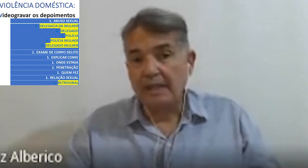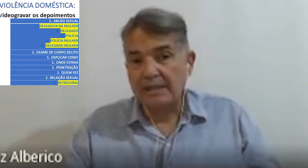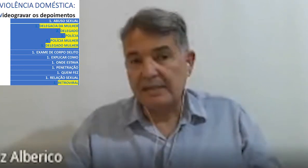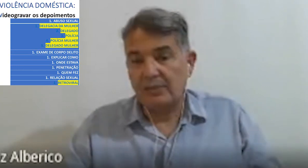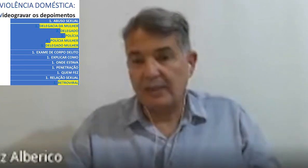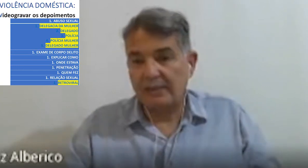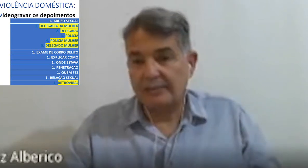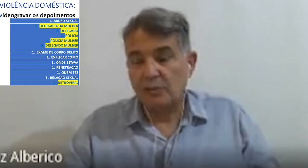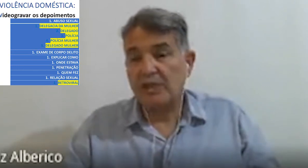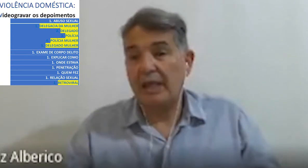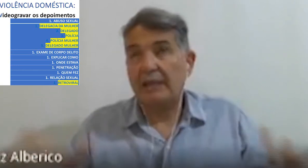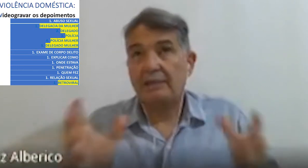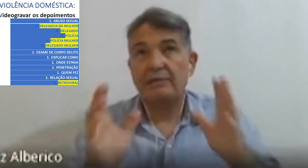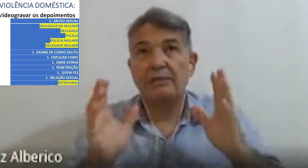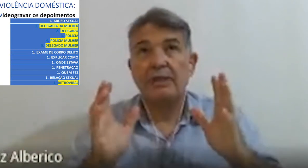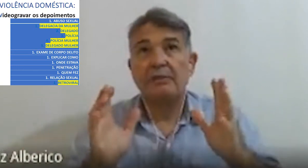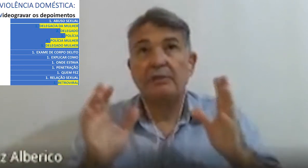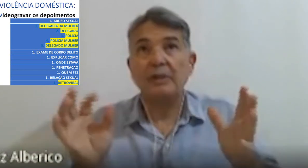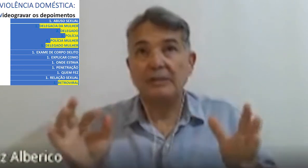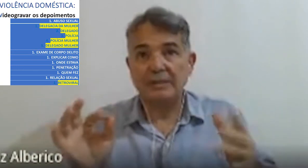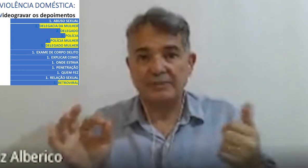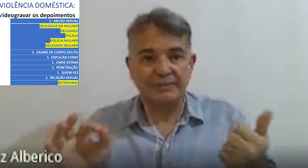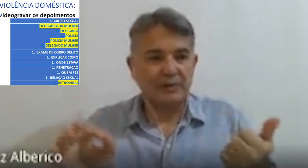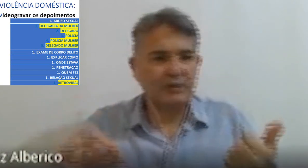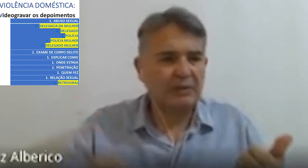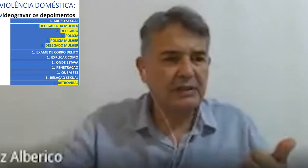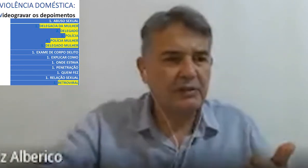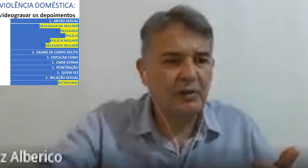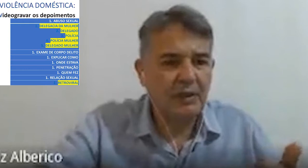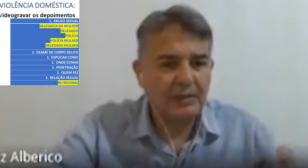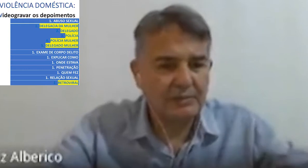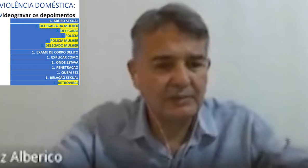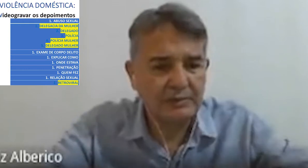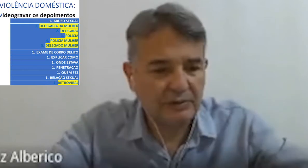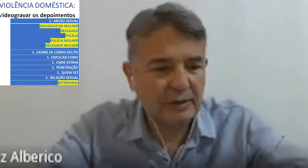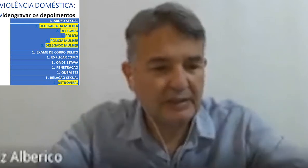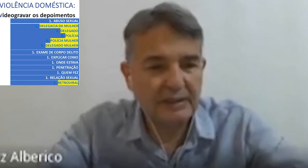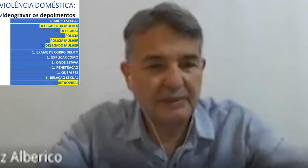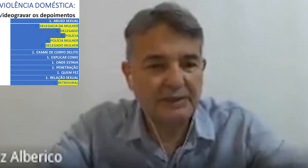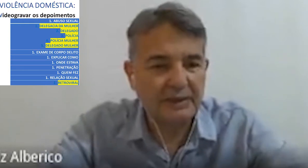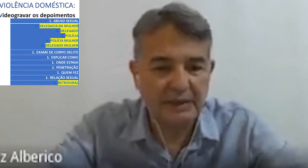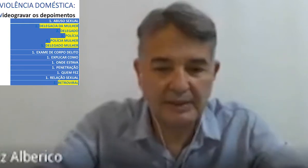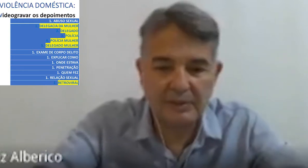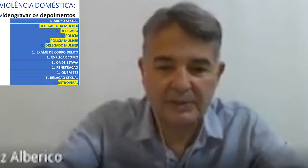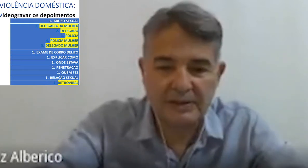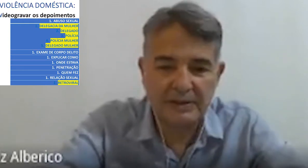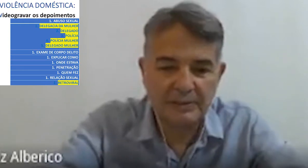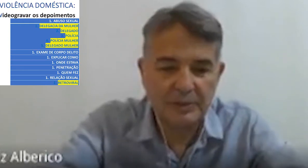Delegacia da Mulher. O que é, vamos lá, polícia, então a gente vai ter que colocar, já vou acrescentar mais aqui, né? Então precisa de